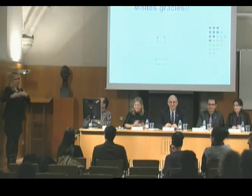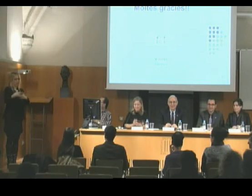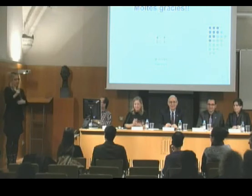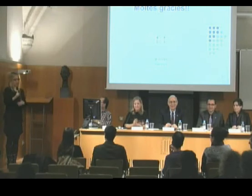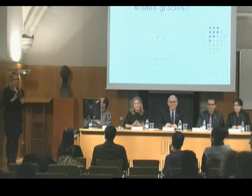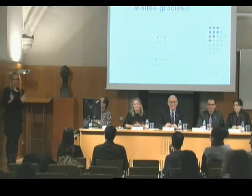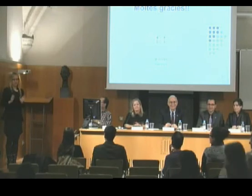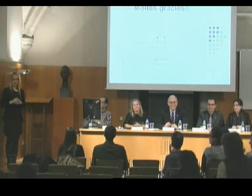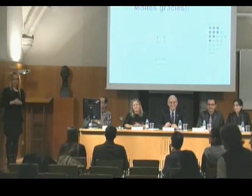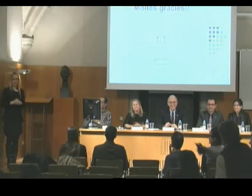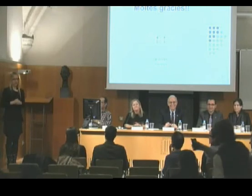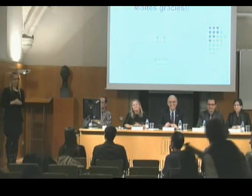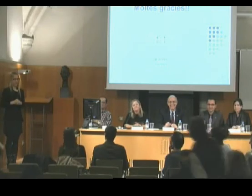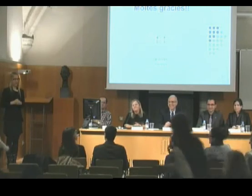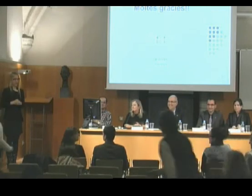fora de lloc.